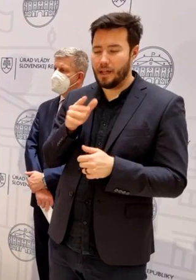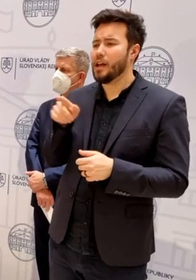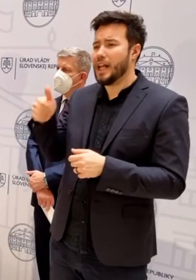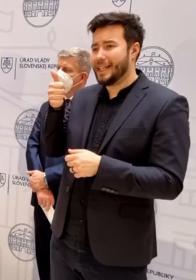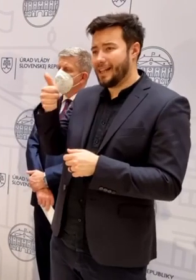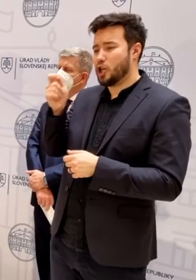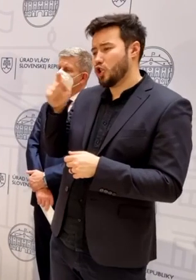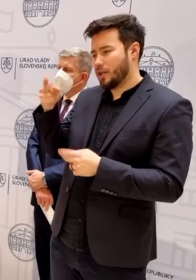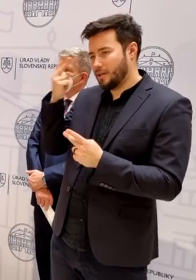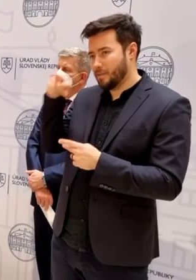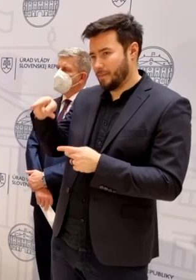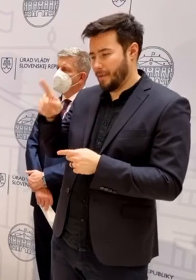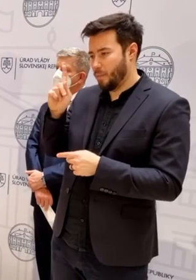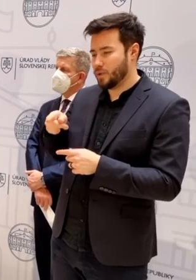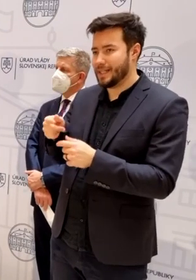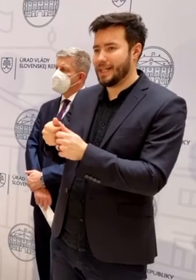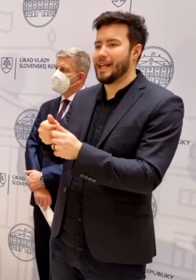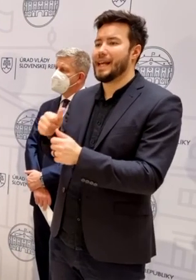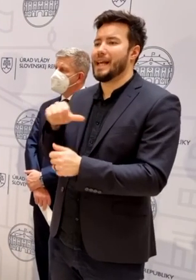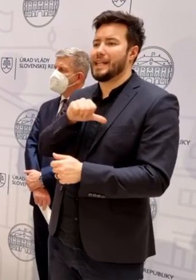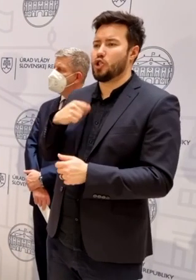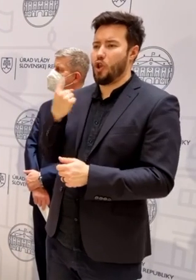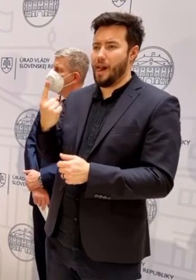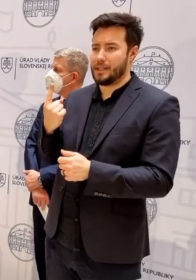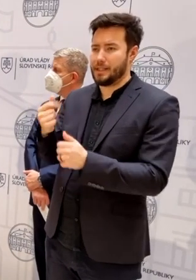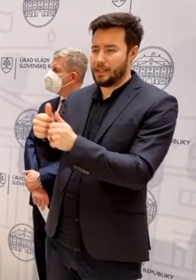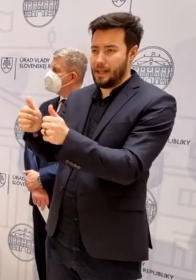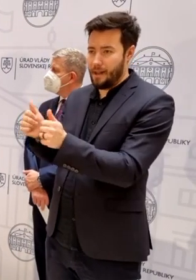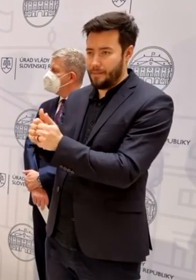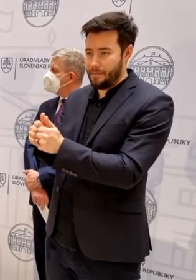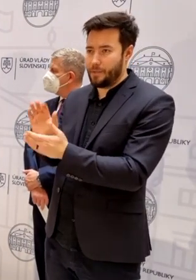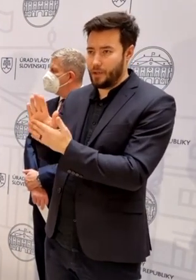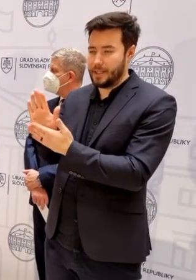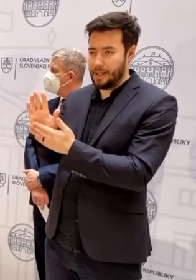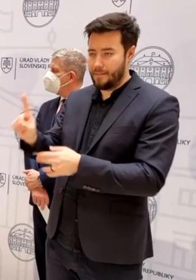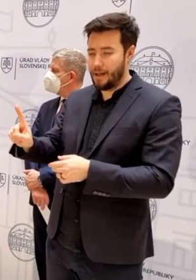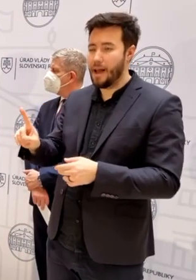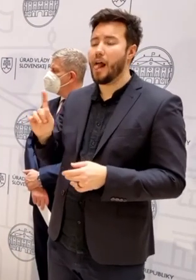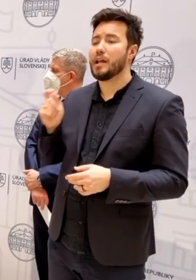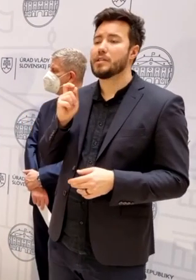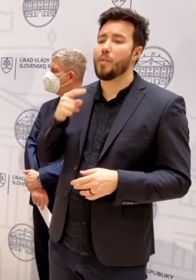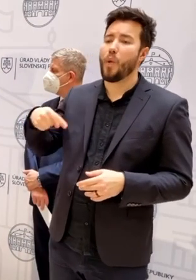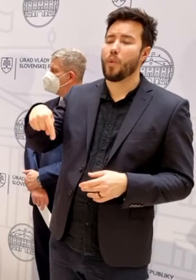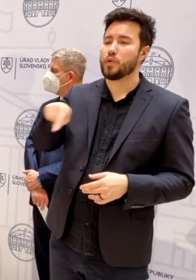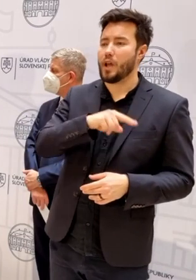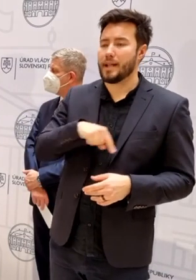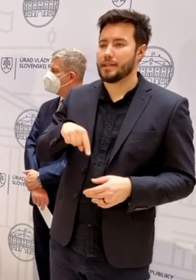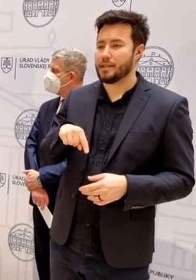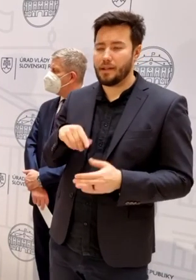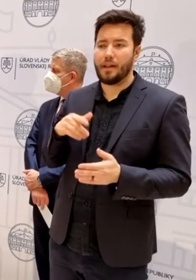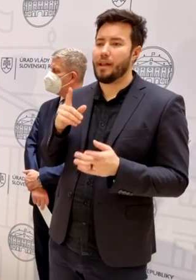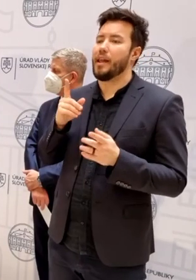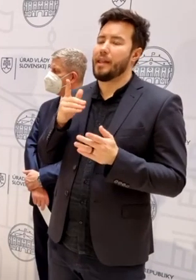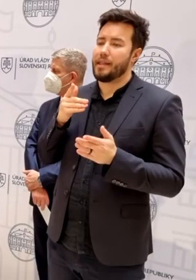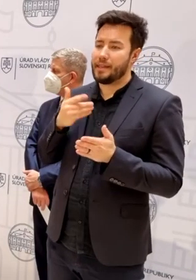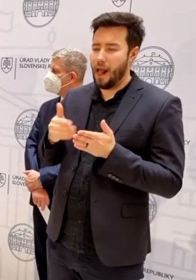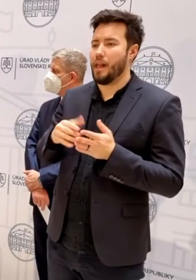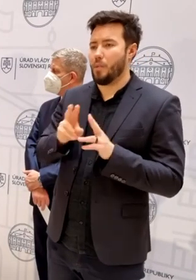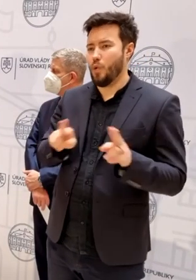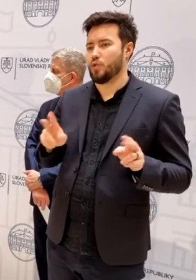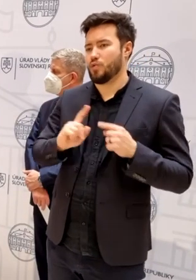samozrejme do izolácie, čiže izolácia ostáva naďalej v platnosti, ale spolužiaci sa môžu ďalej učiť.